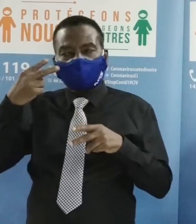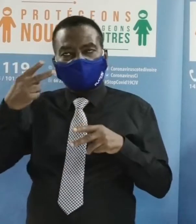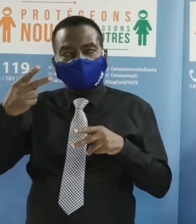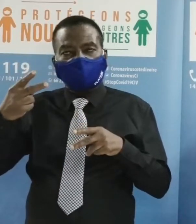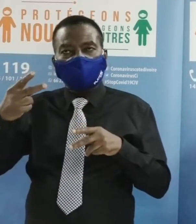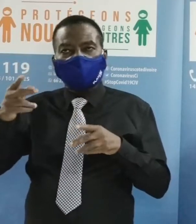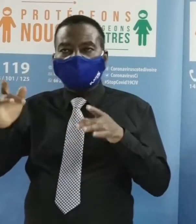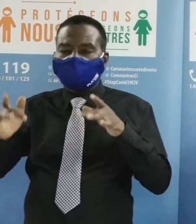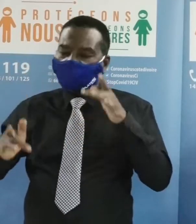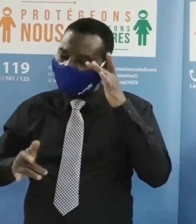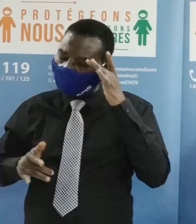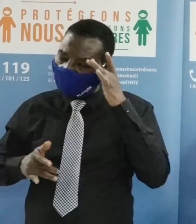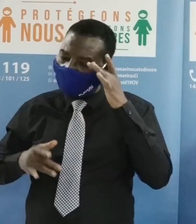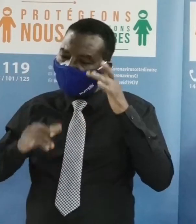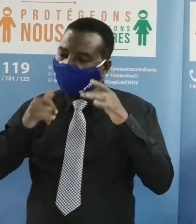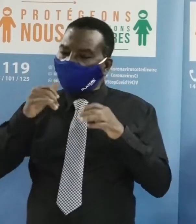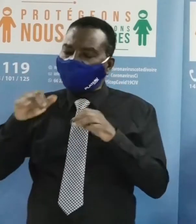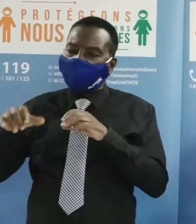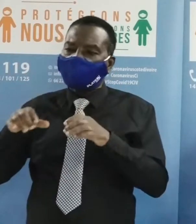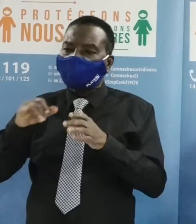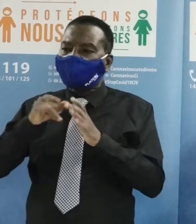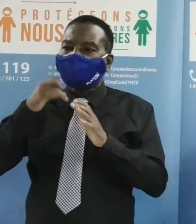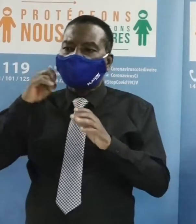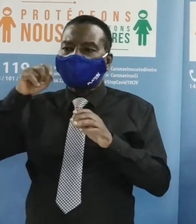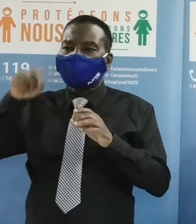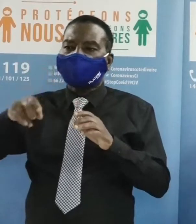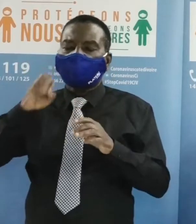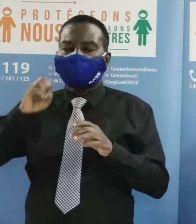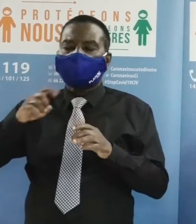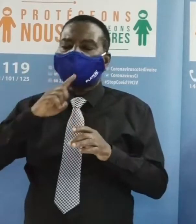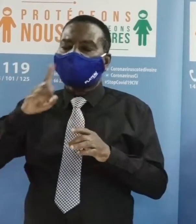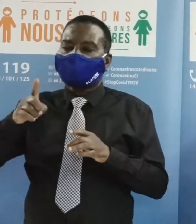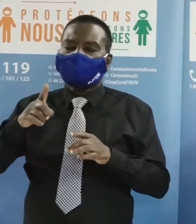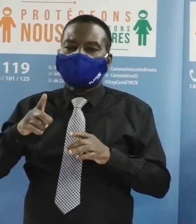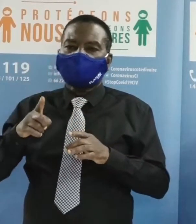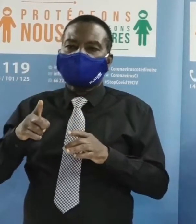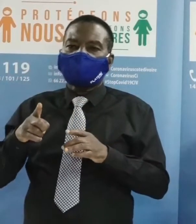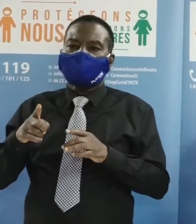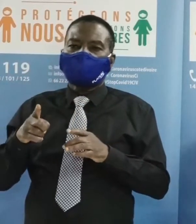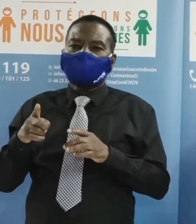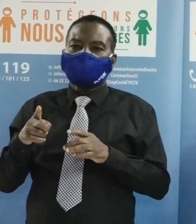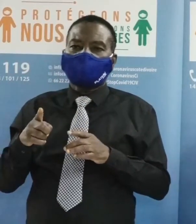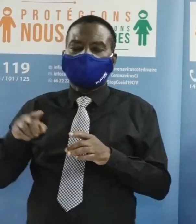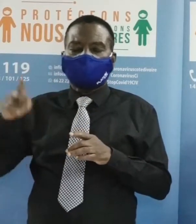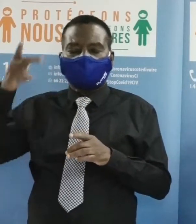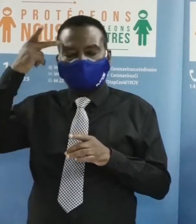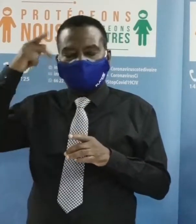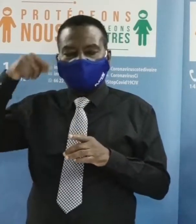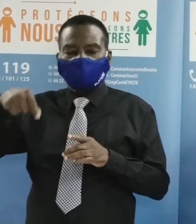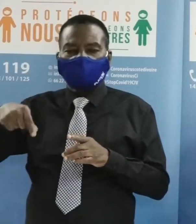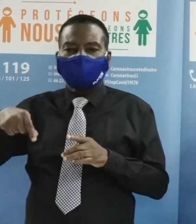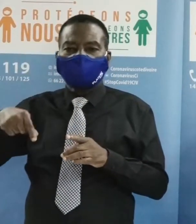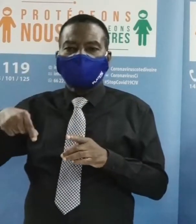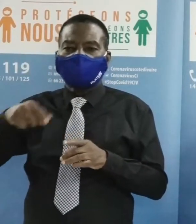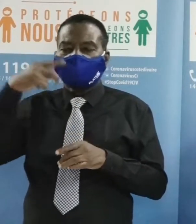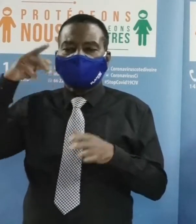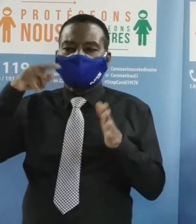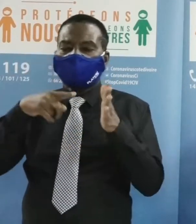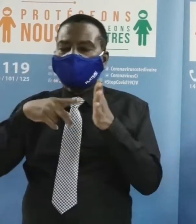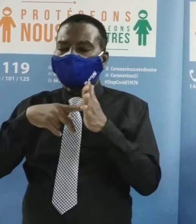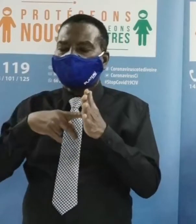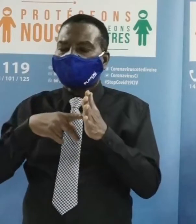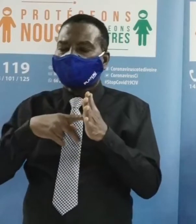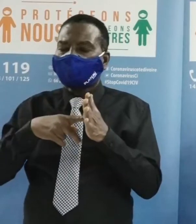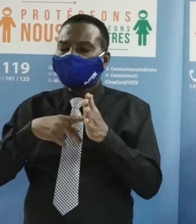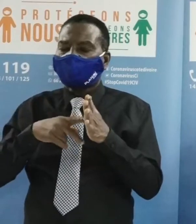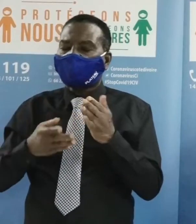la maladie mais pas celle qu'ils devraient être je pense que vous avez pu constater par vous